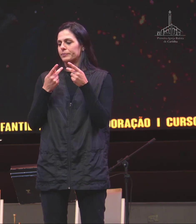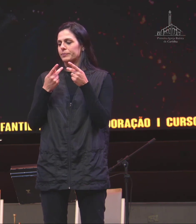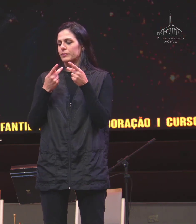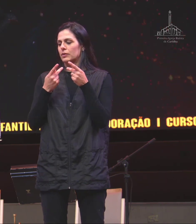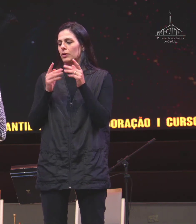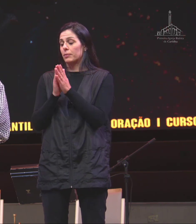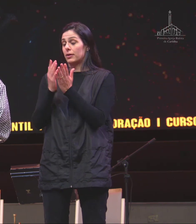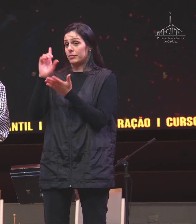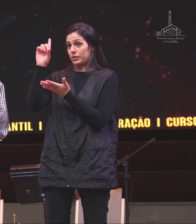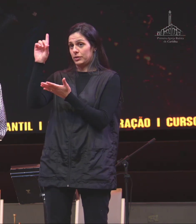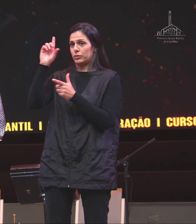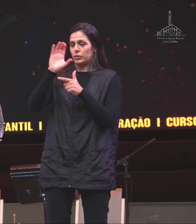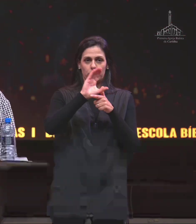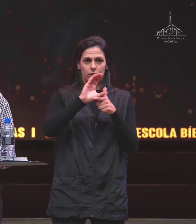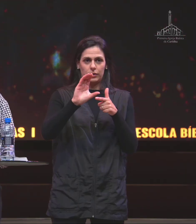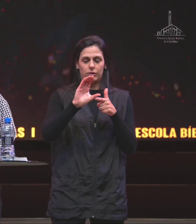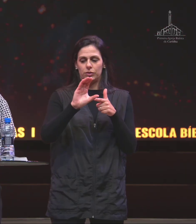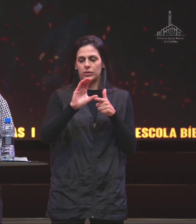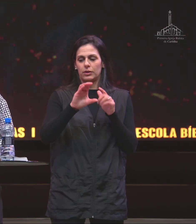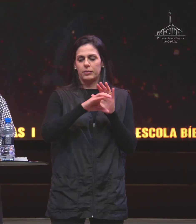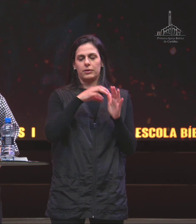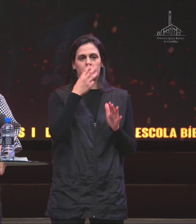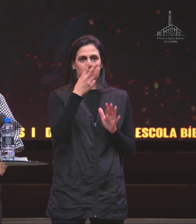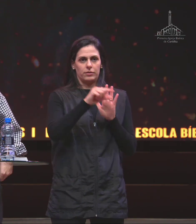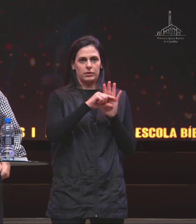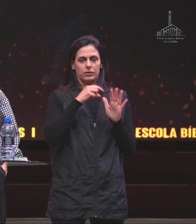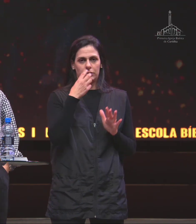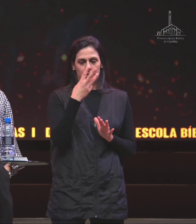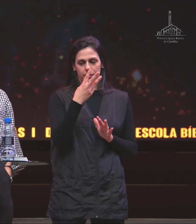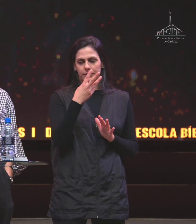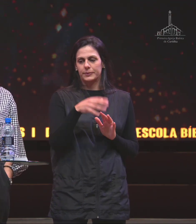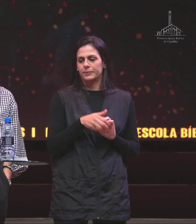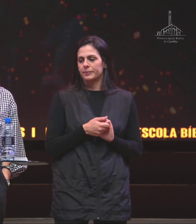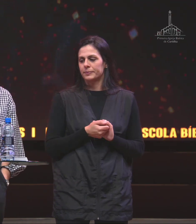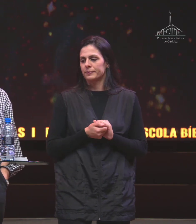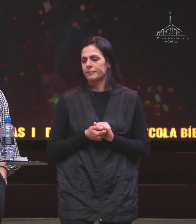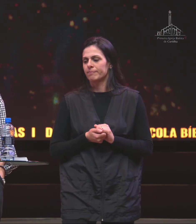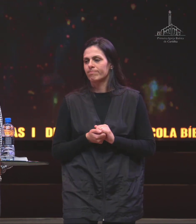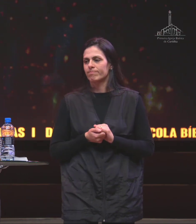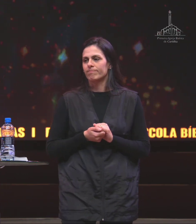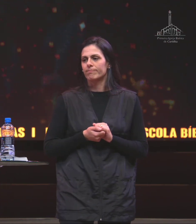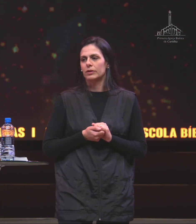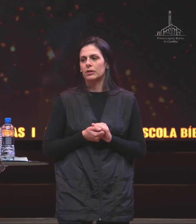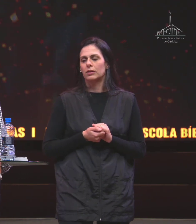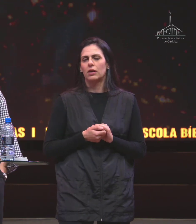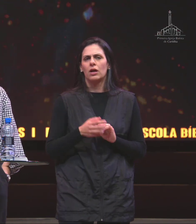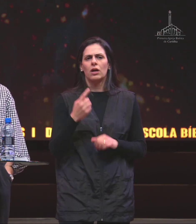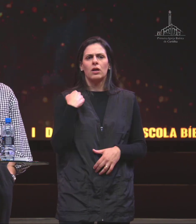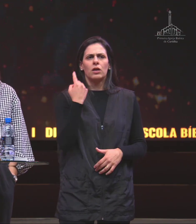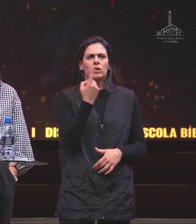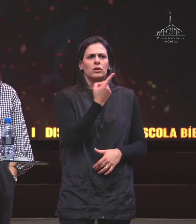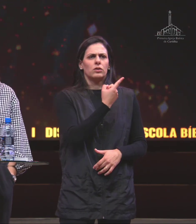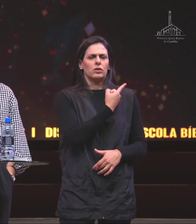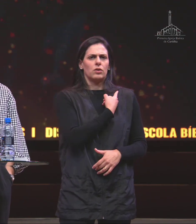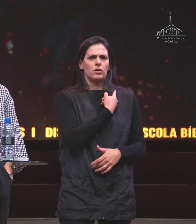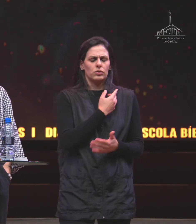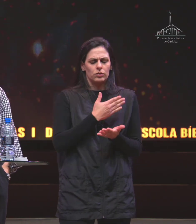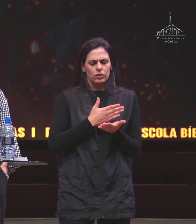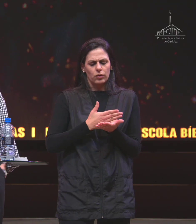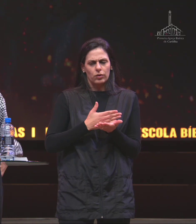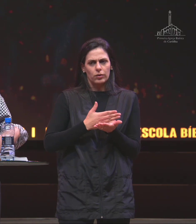Deus em tudo, porque, na verdade, os livros não são sobre mim, são sobre Deus. E hoje eu quero conversar com vocês, eu